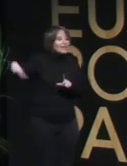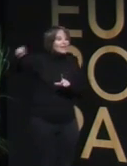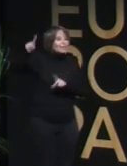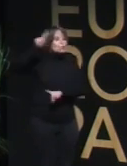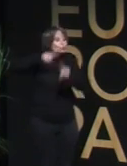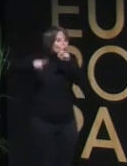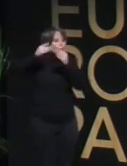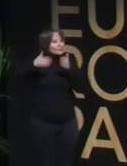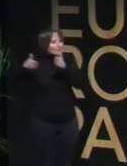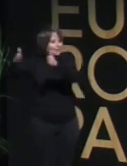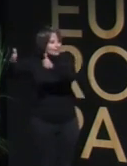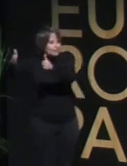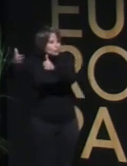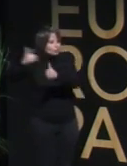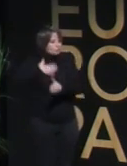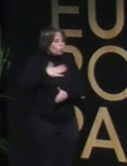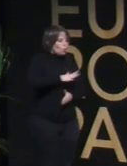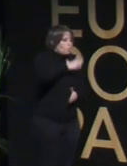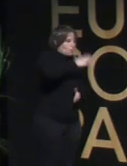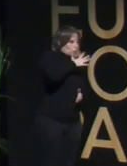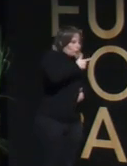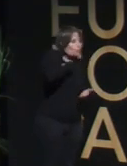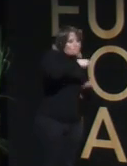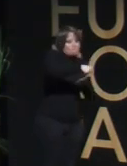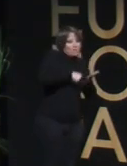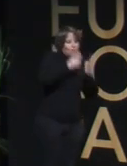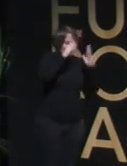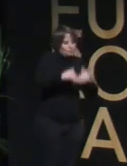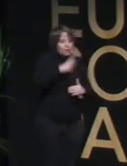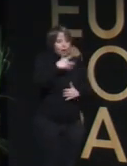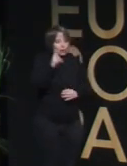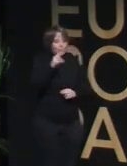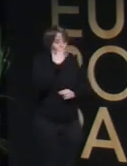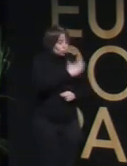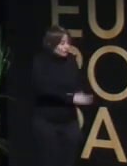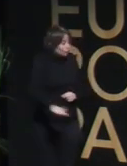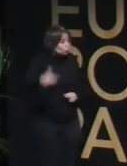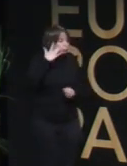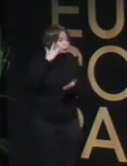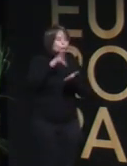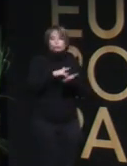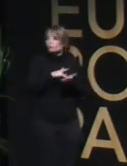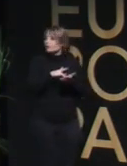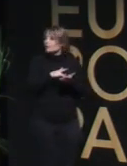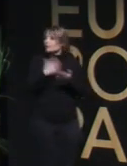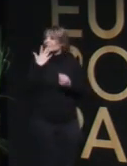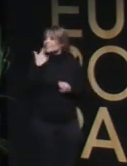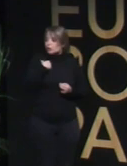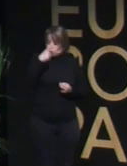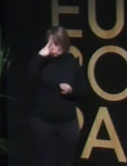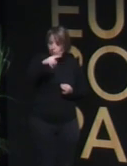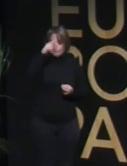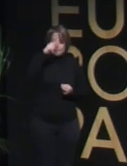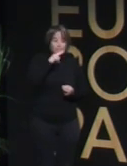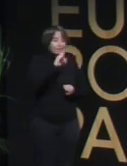ellos, mejor ser la causa que el vacío. Algo que nos encontramos con los más pequeños de casa es que si yo sé que mi padre está